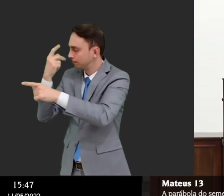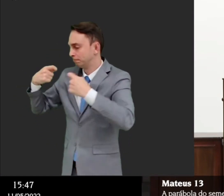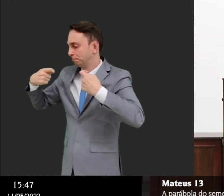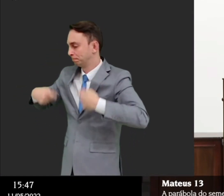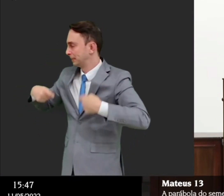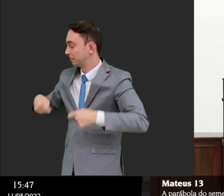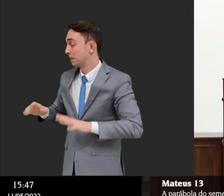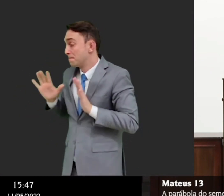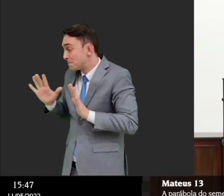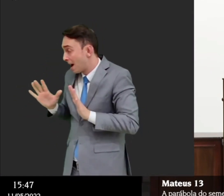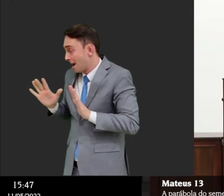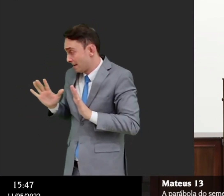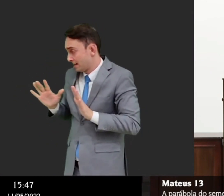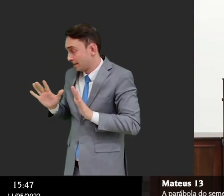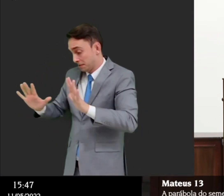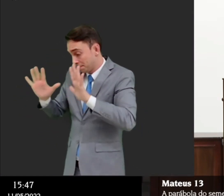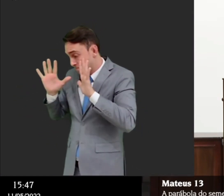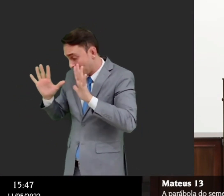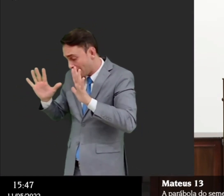Mas bem-aventurado